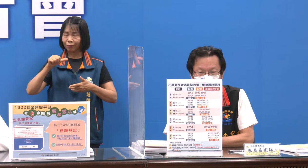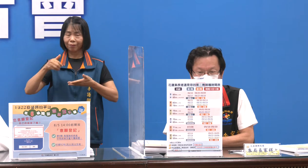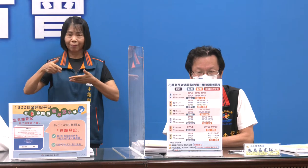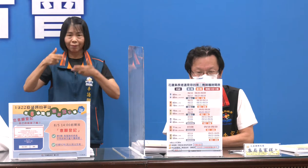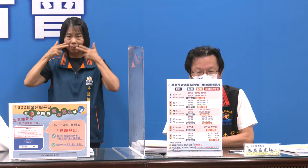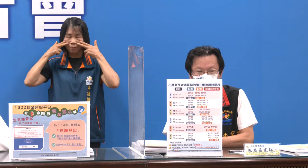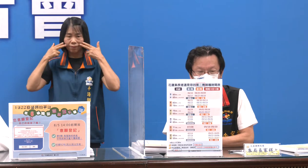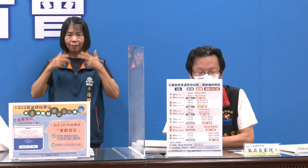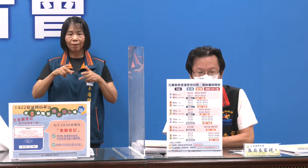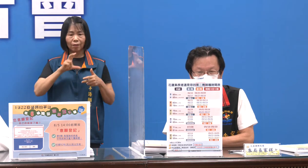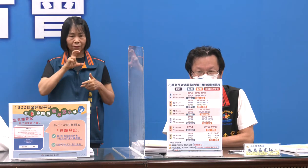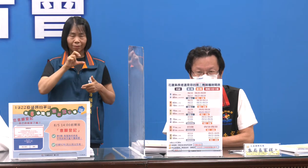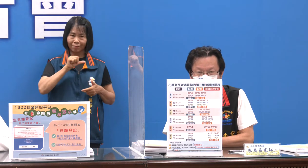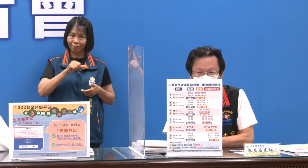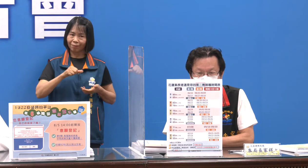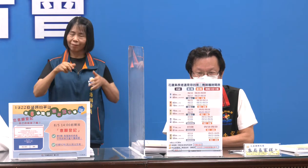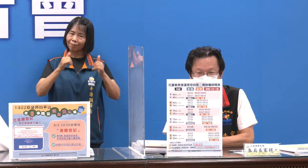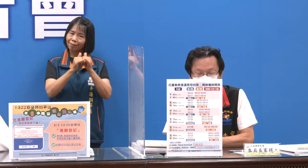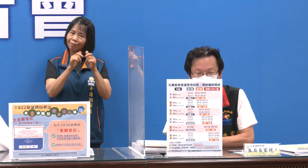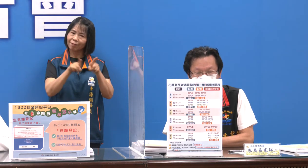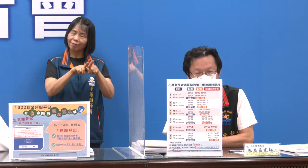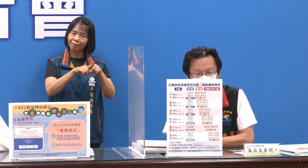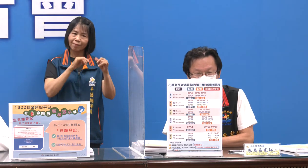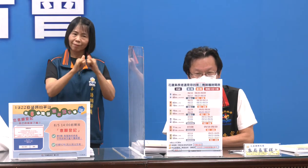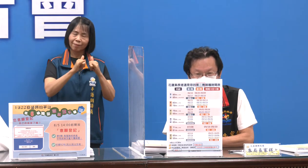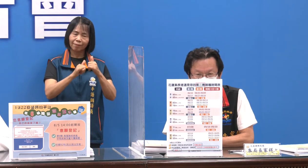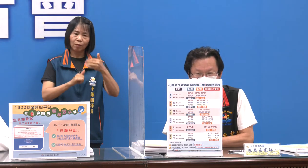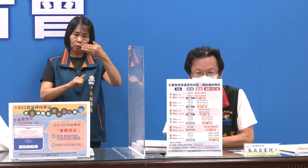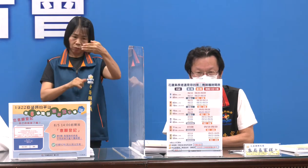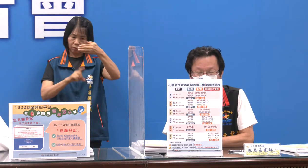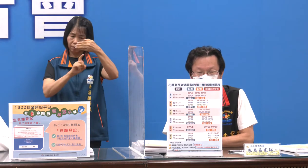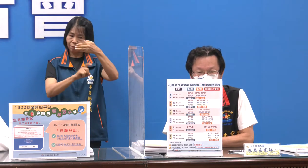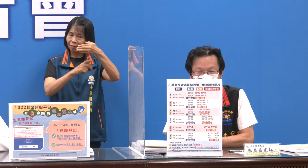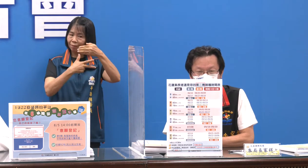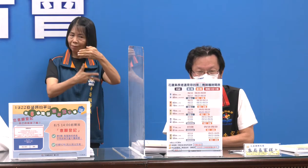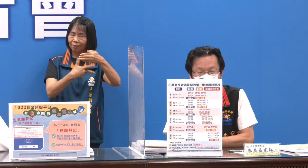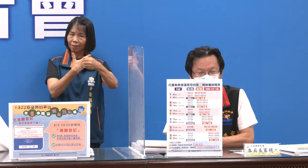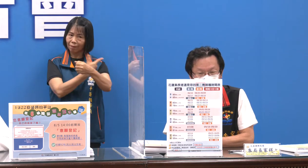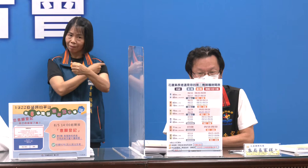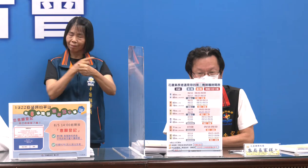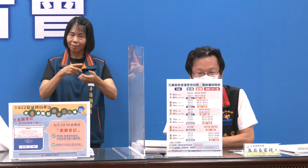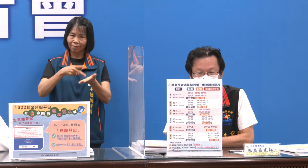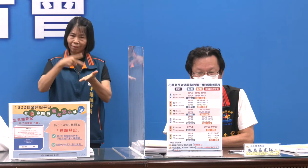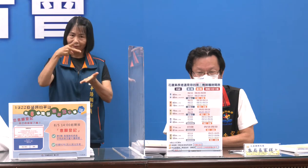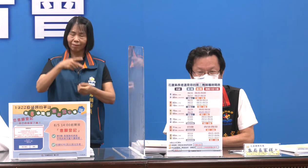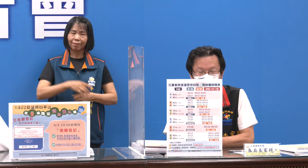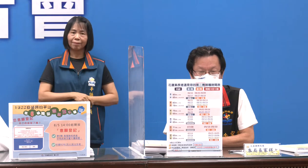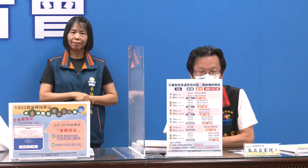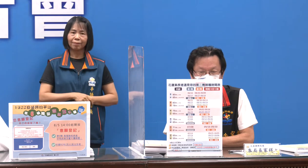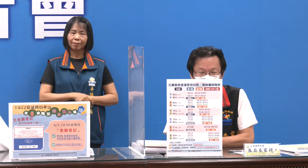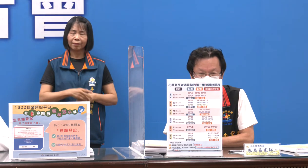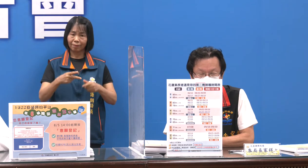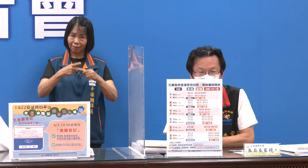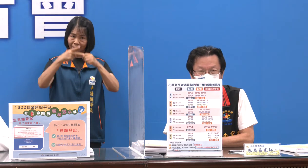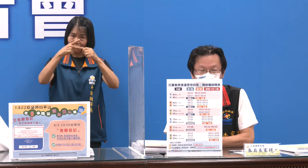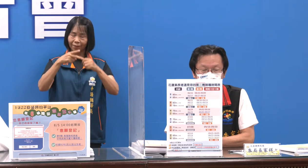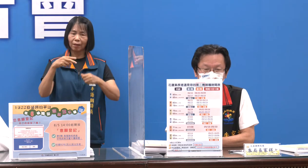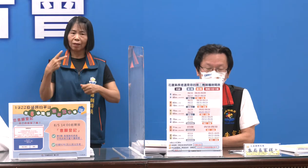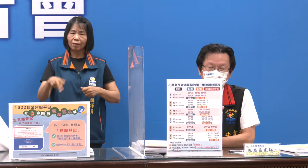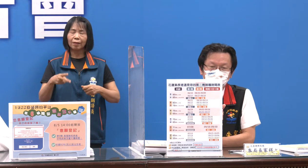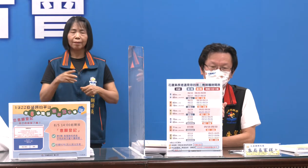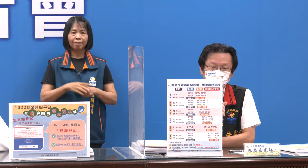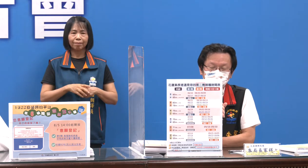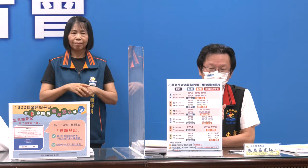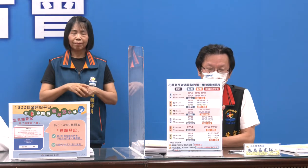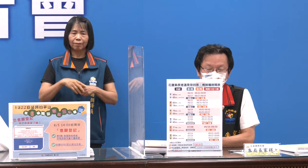当然是最后要施打第二剂的时间是9月17号，所以在8月26号到9月17号这段时间，